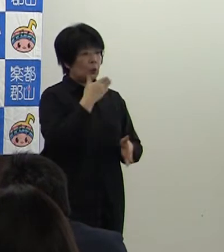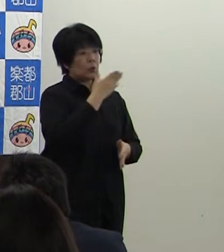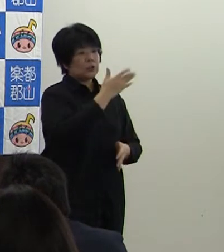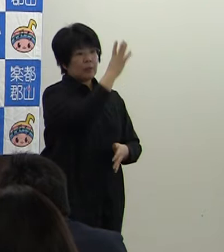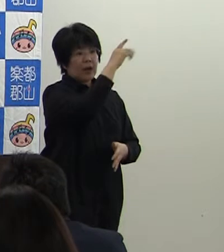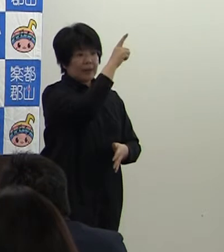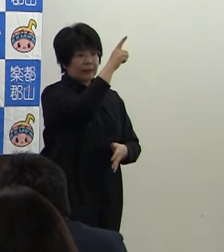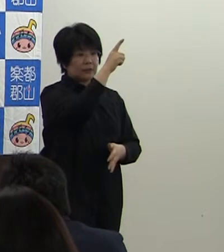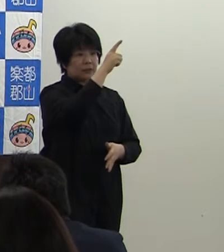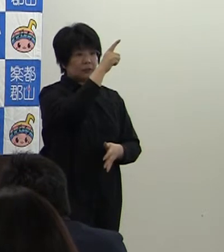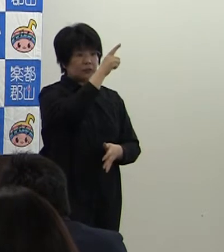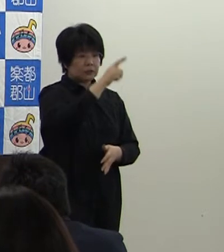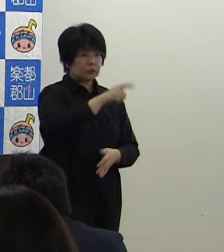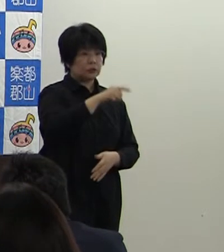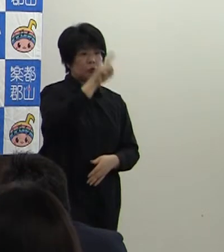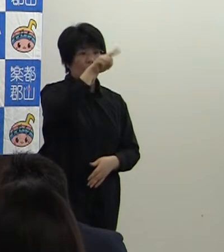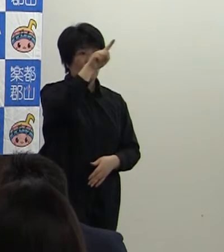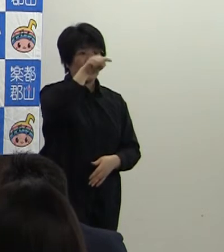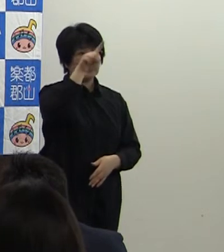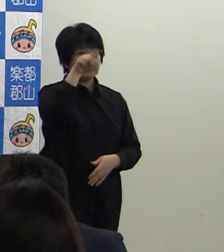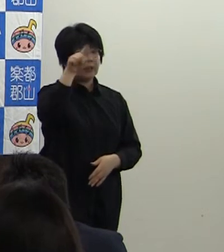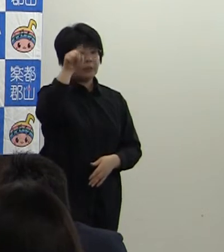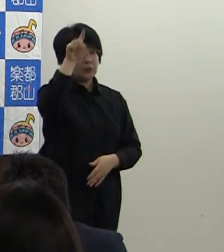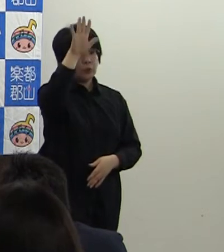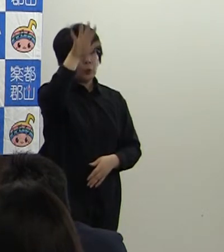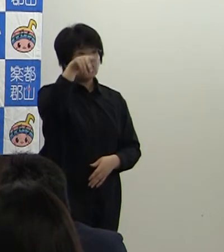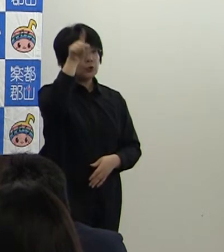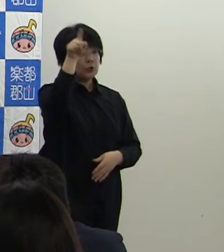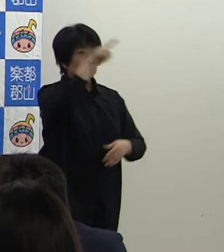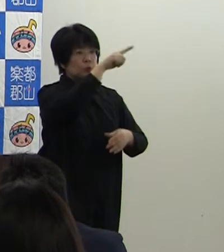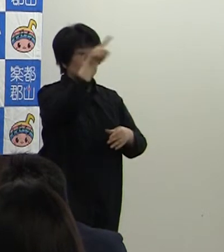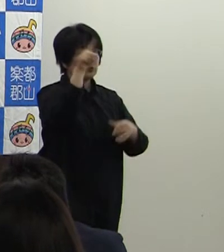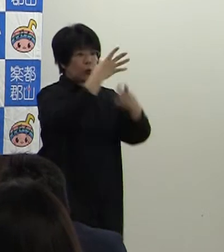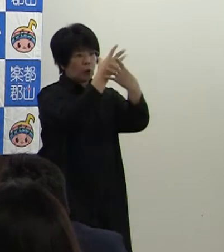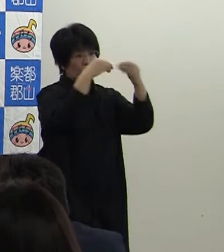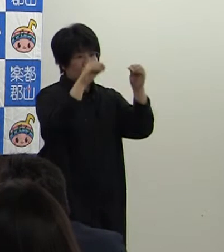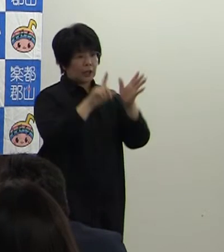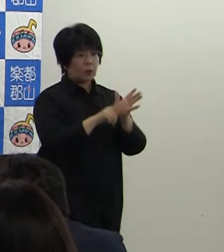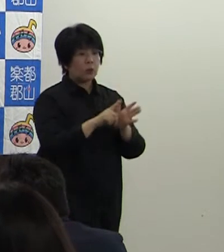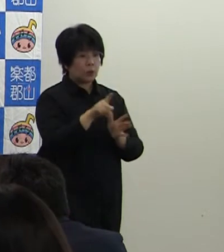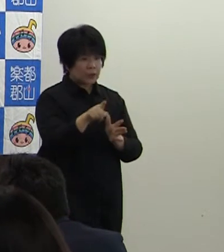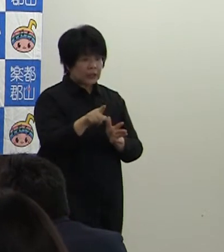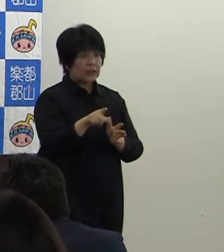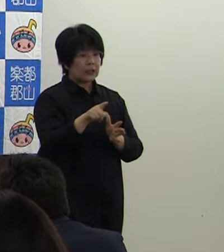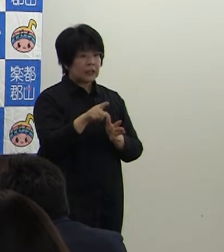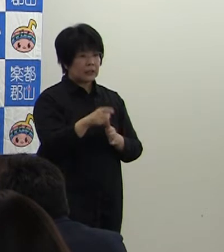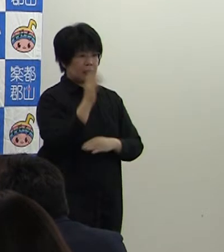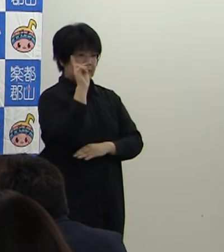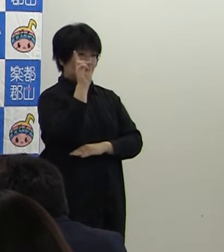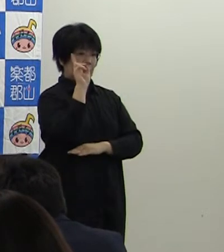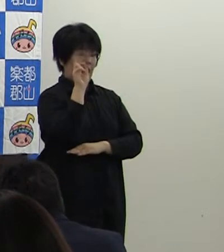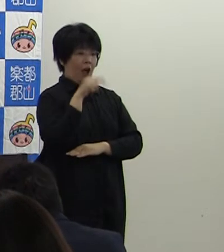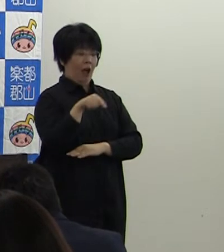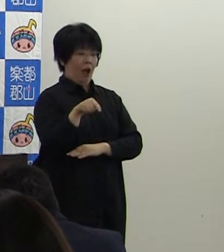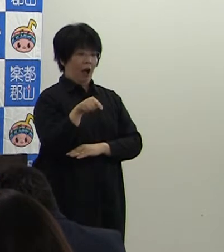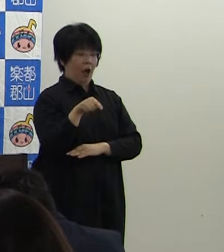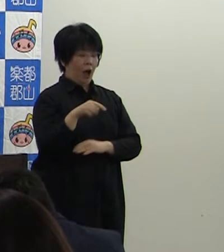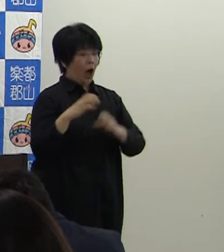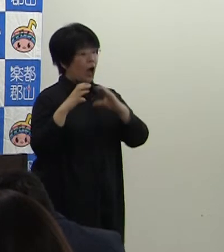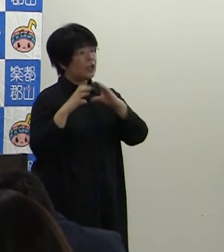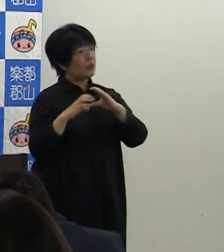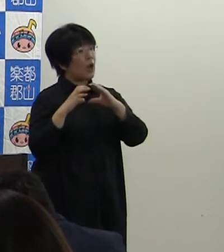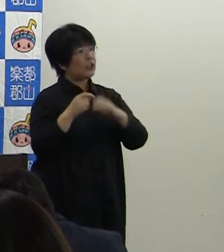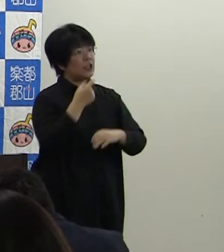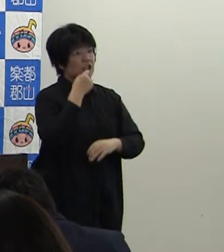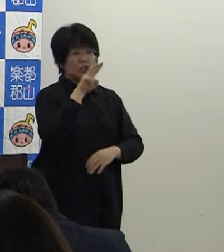ーがありましてね、郡山市の企業さんではありませんでしたけれども、いわきと白川ですかね、そこ